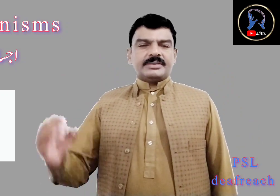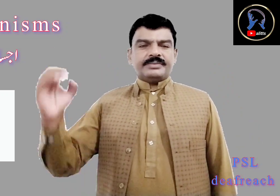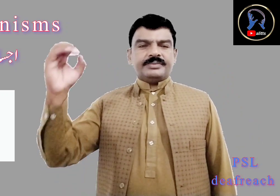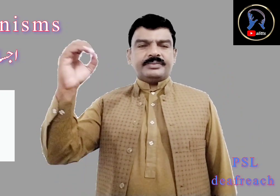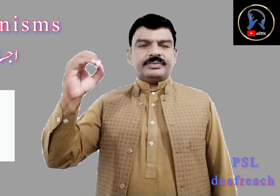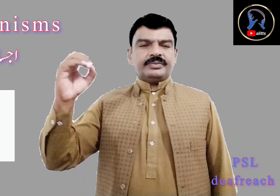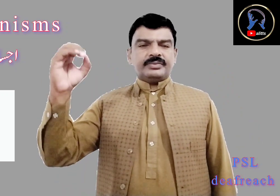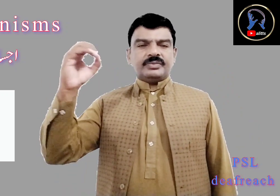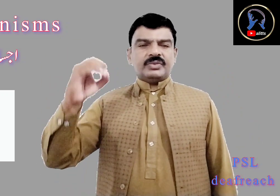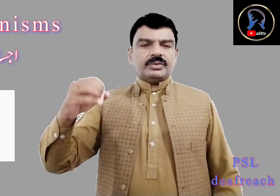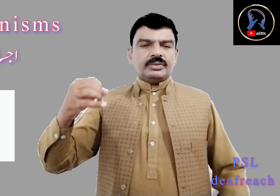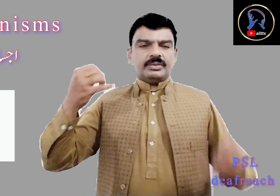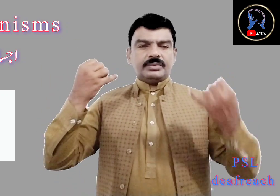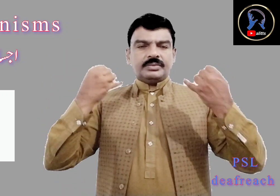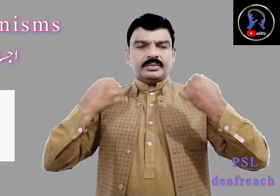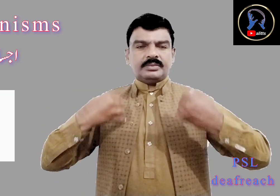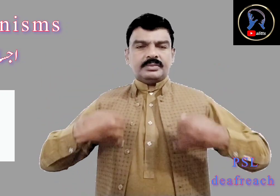ऑर्गेनिज्म ओ